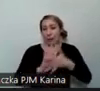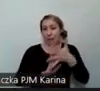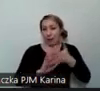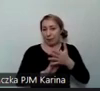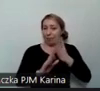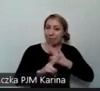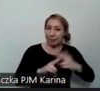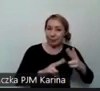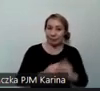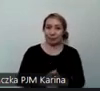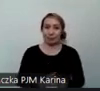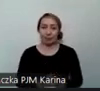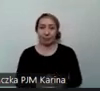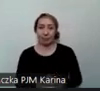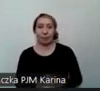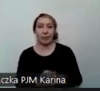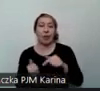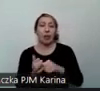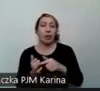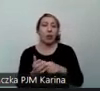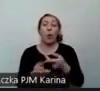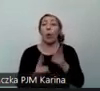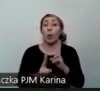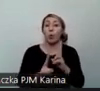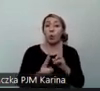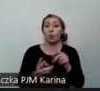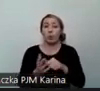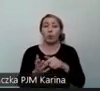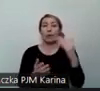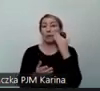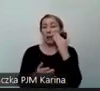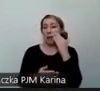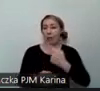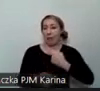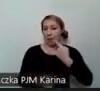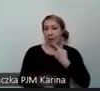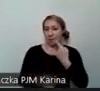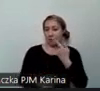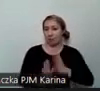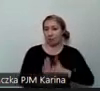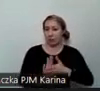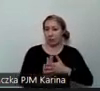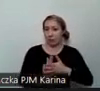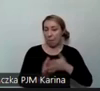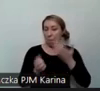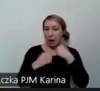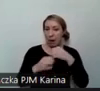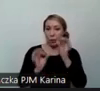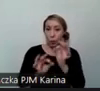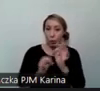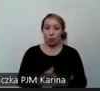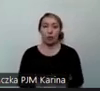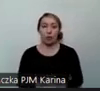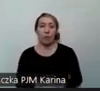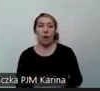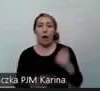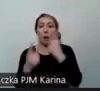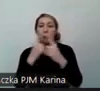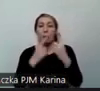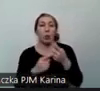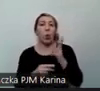migowego. Natywnymi, czyli takimi, które znają ten język migowy bardzo dobrze. Myślę tutaj